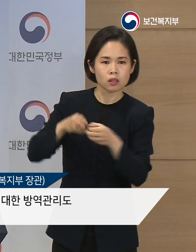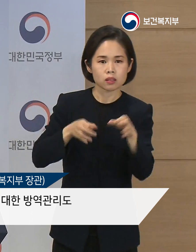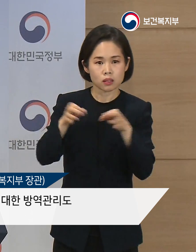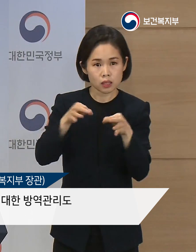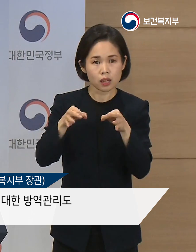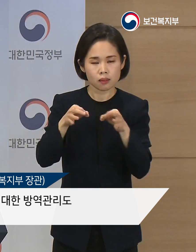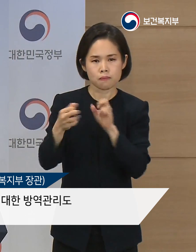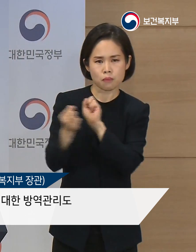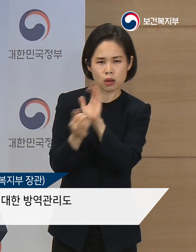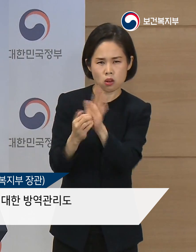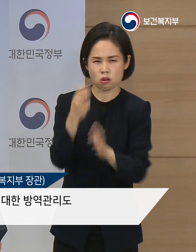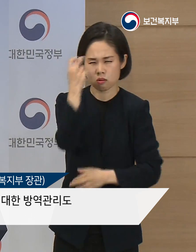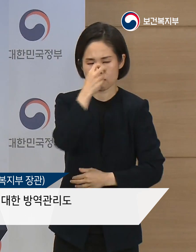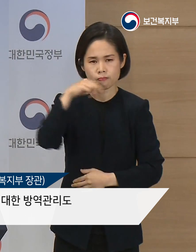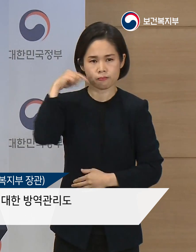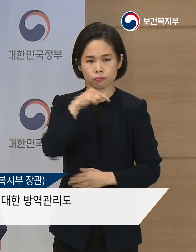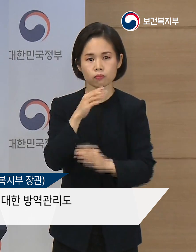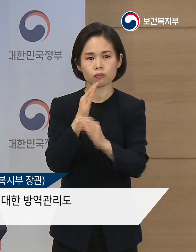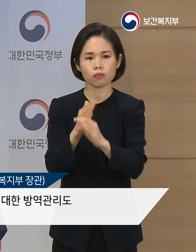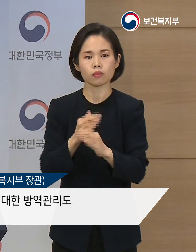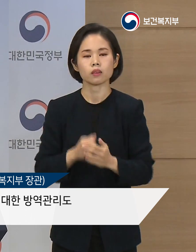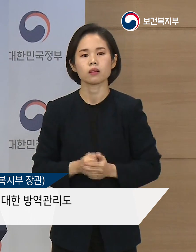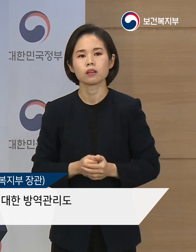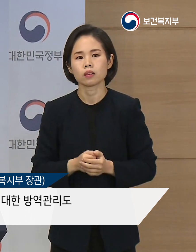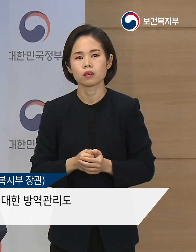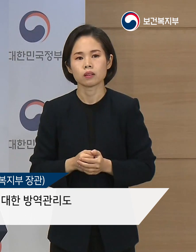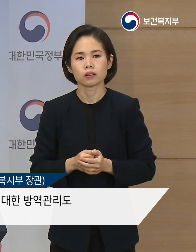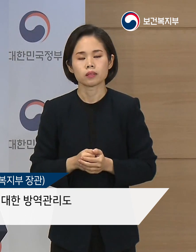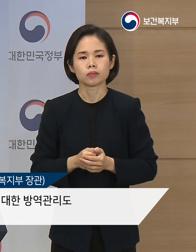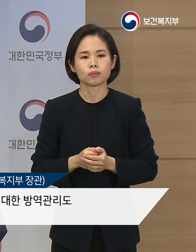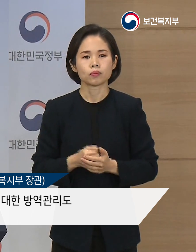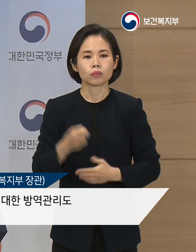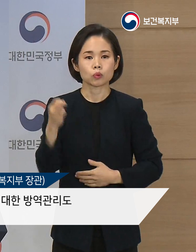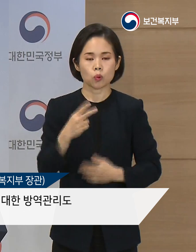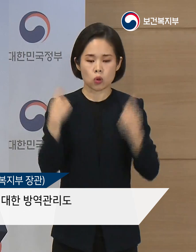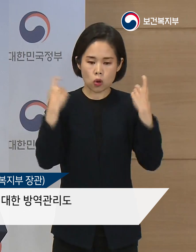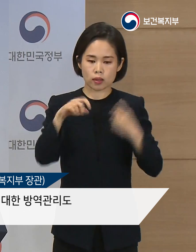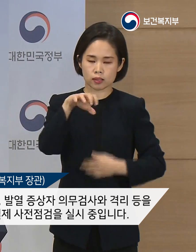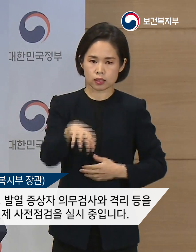여행이 증가할 것에 대비하여 여행지에 대한 방역 관리도 강화하고 있습니다.